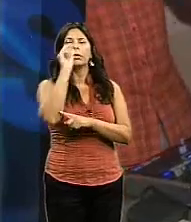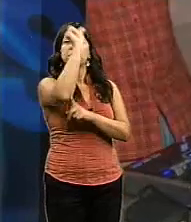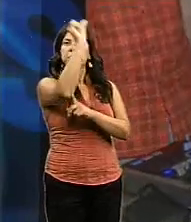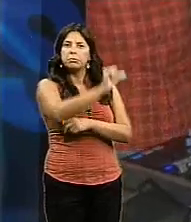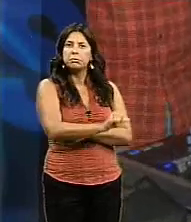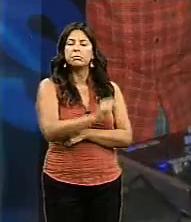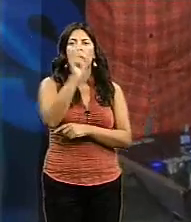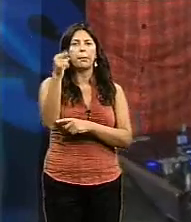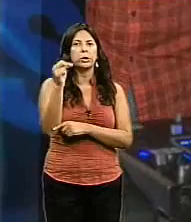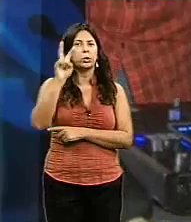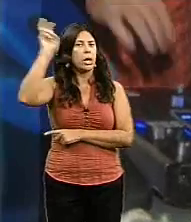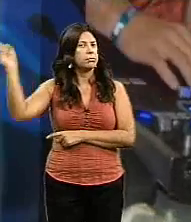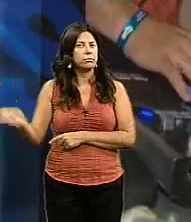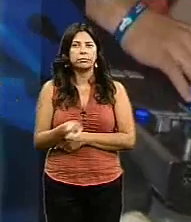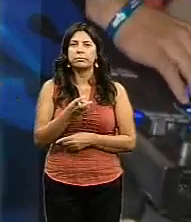plásticos.